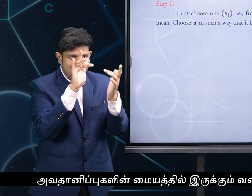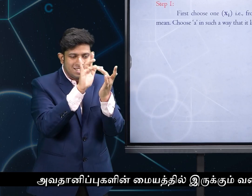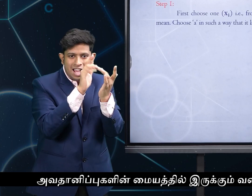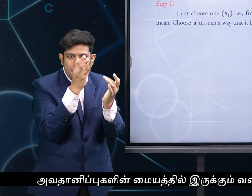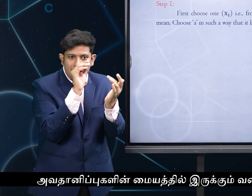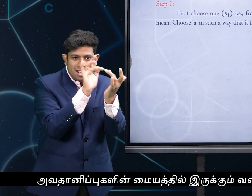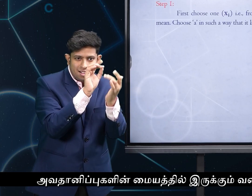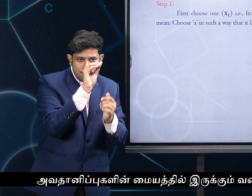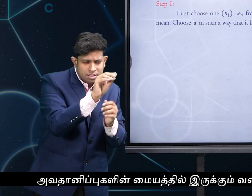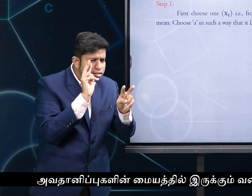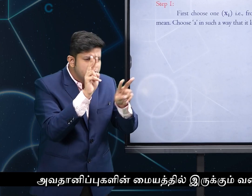a ஐ தேர்ந்தெடுக்கவும்.